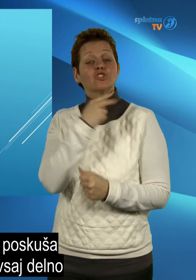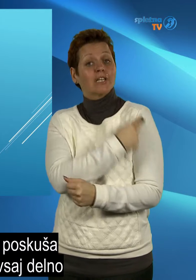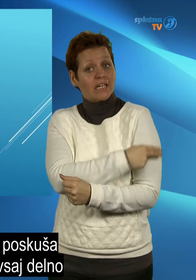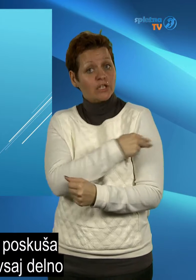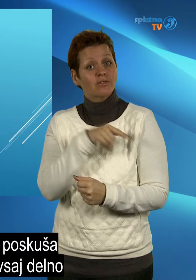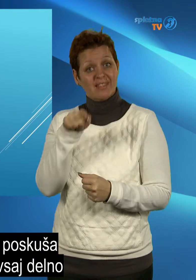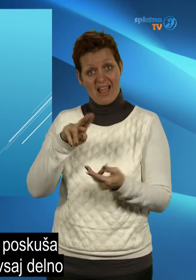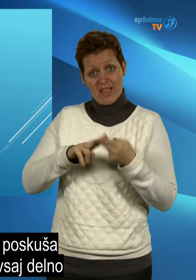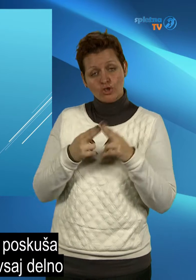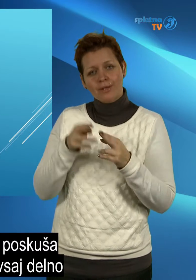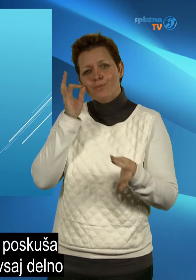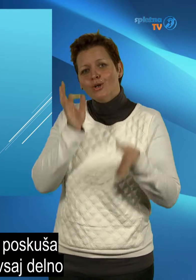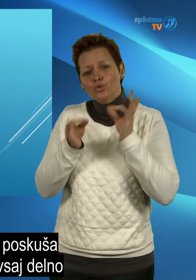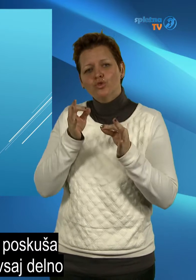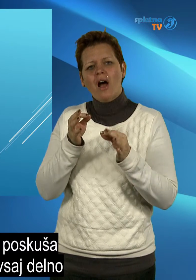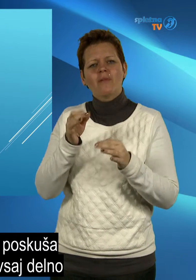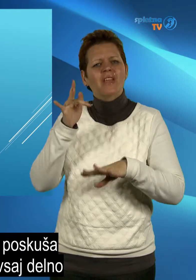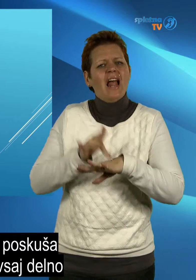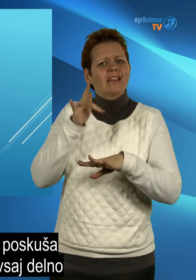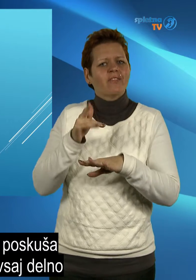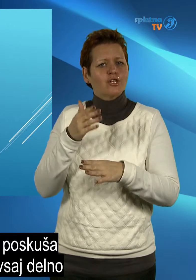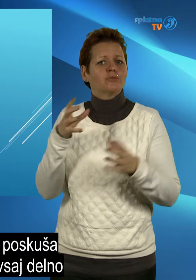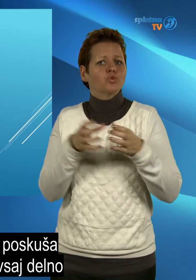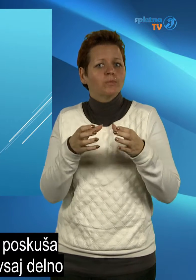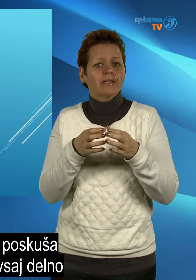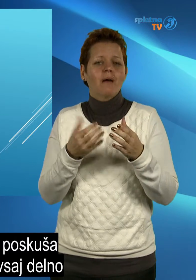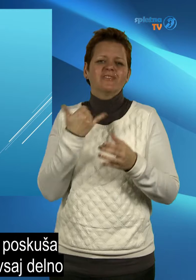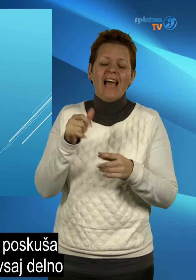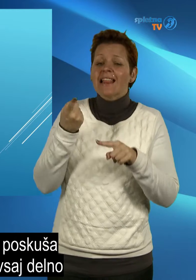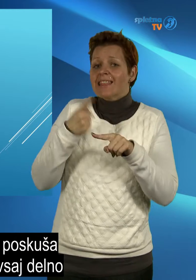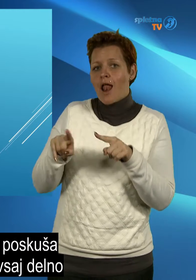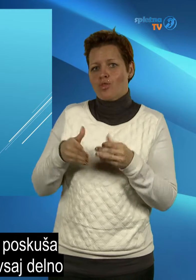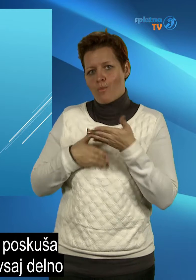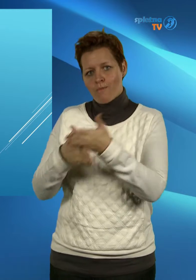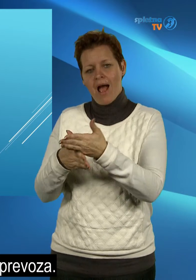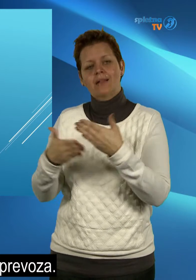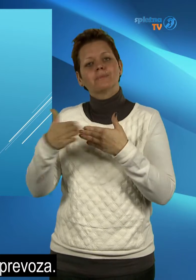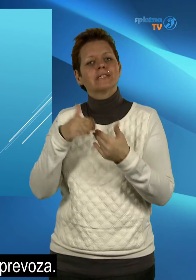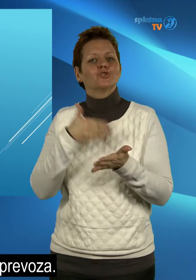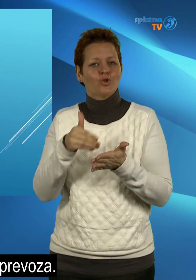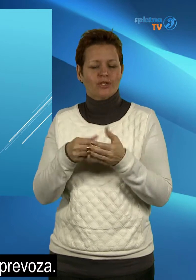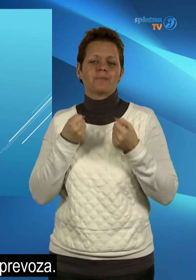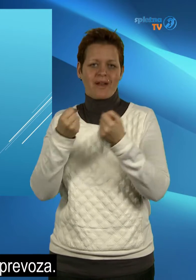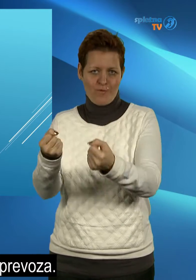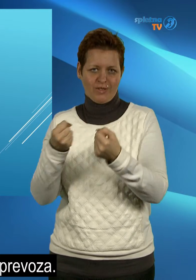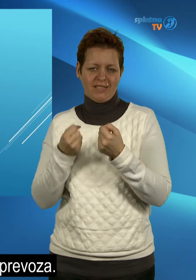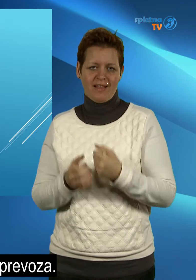Rdeči križ na ta način poskuša ranljivejšim skupinam vsaj delno pomagati pri stroških prevoza.